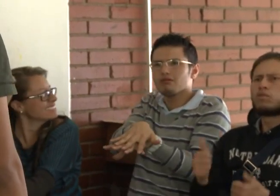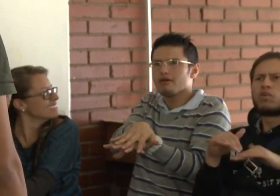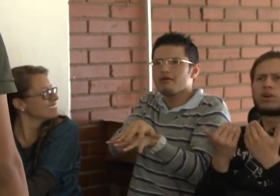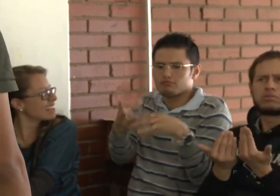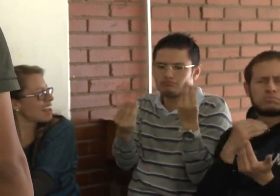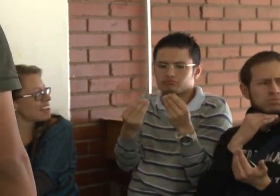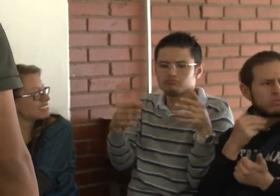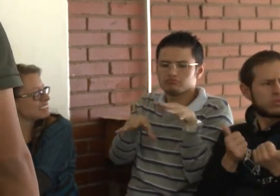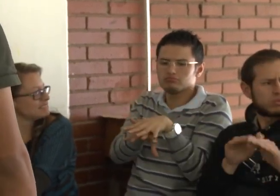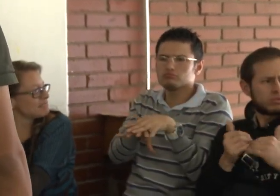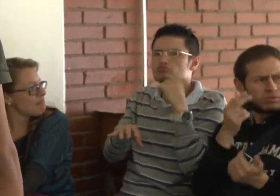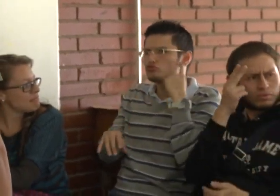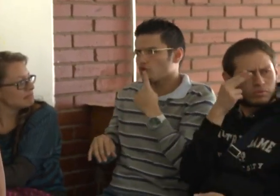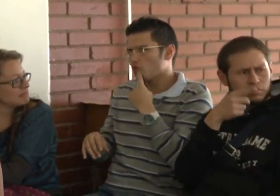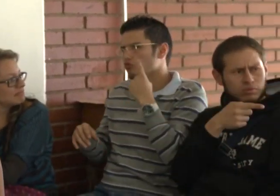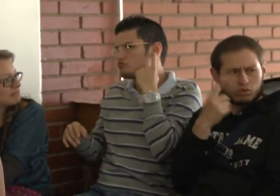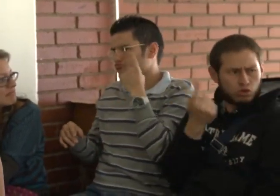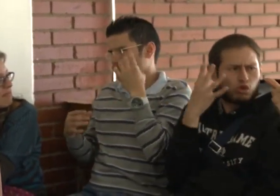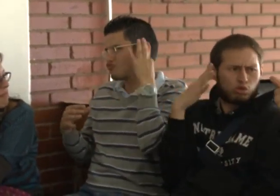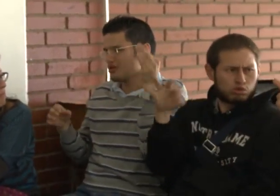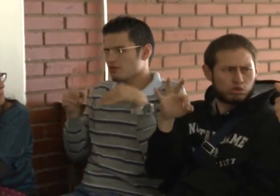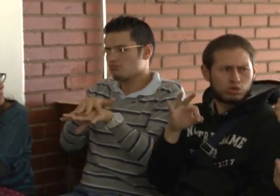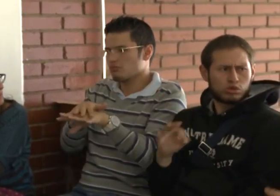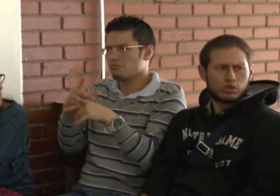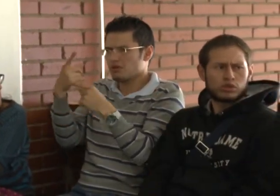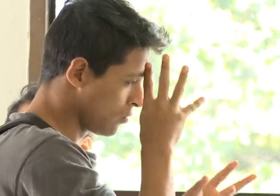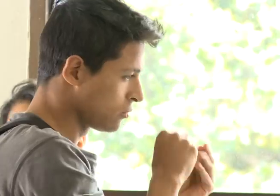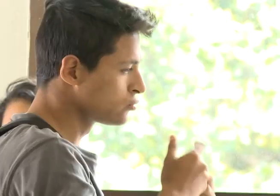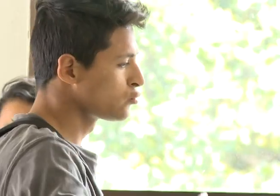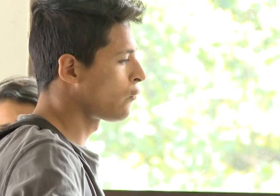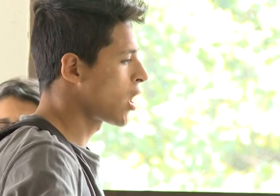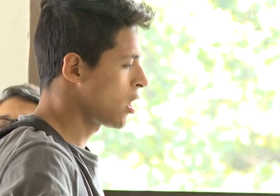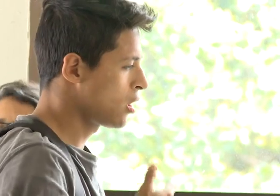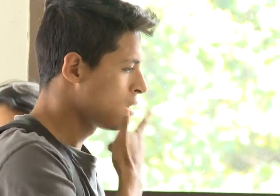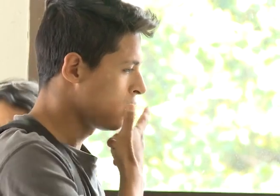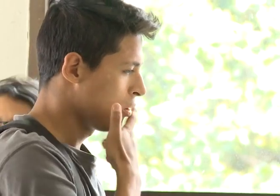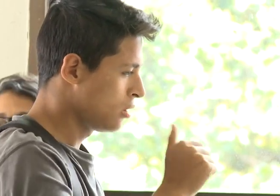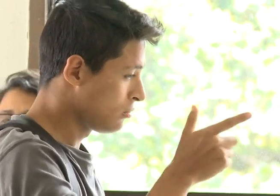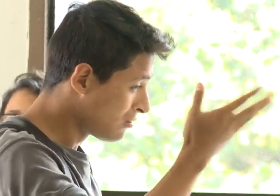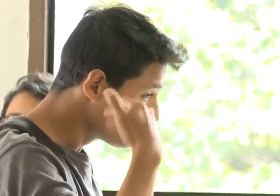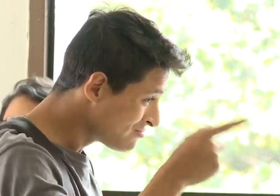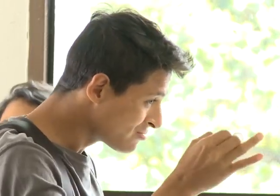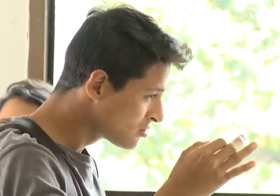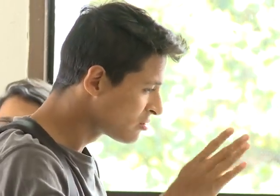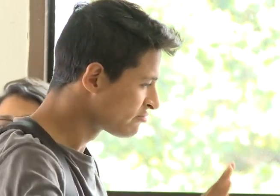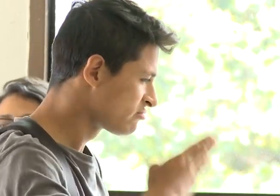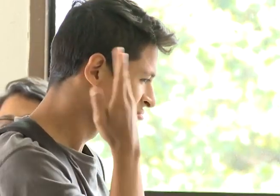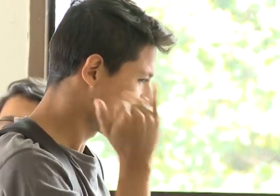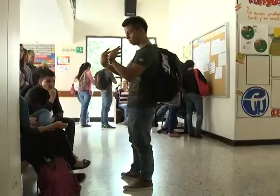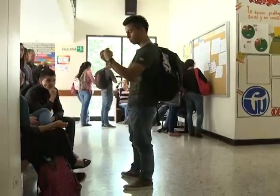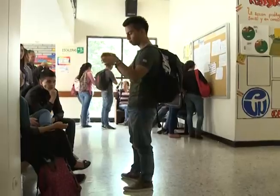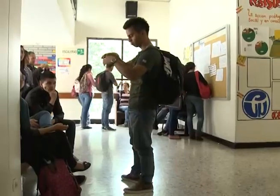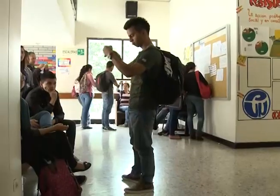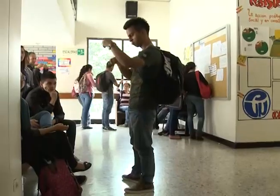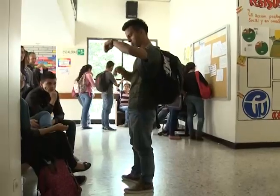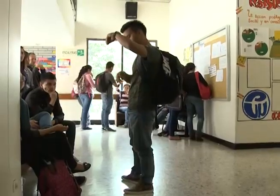a los procesos de transformación educativa y social de la comunidad sorda colombiana, formando educadores sordos desde